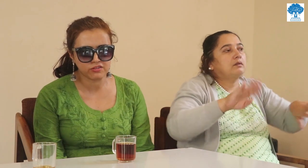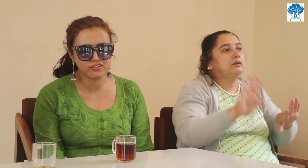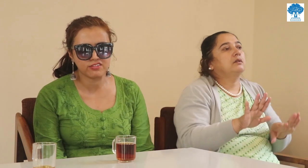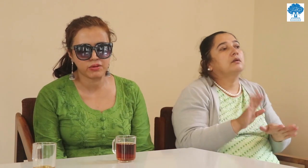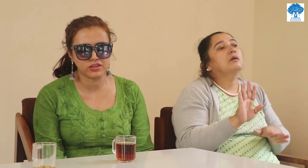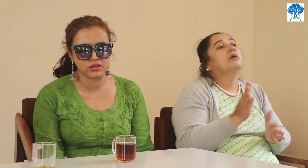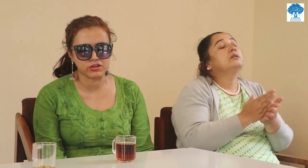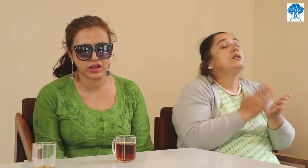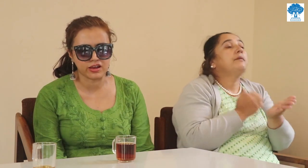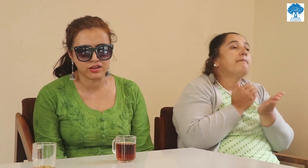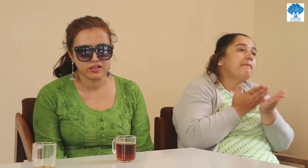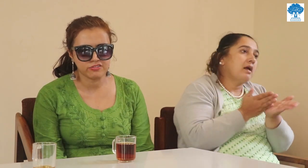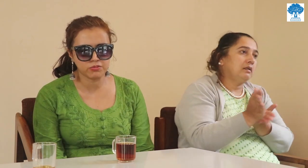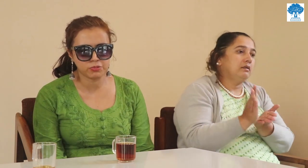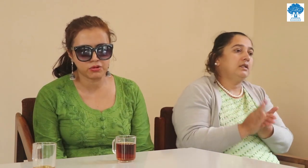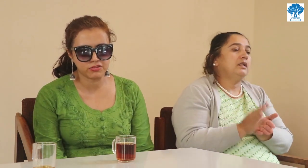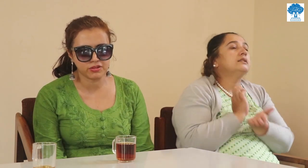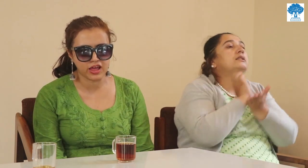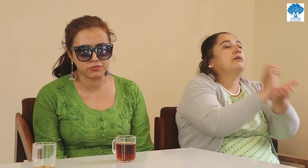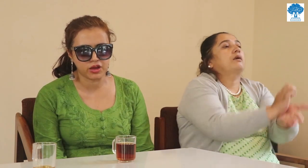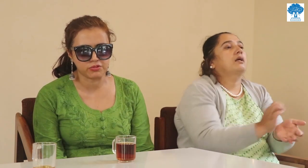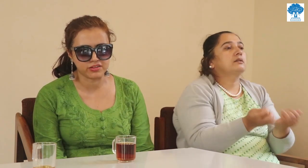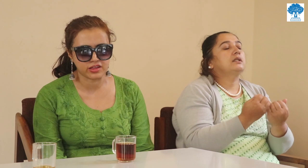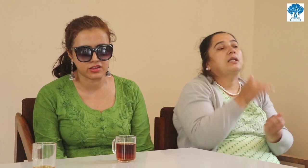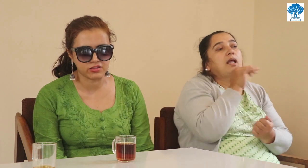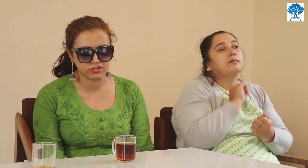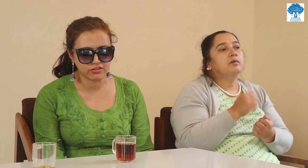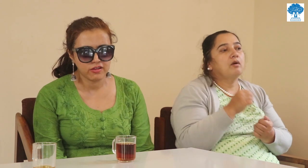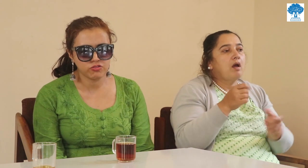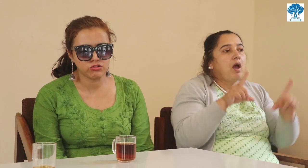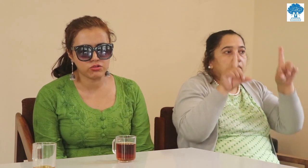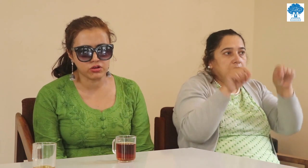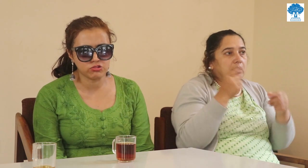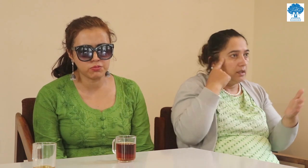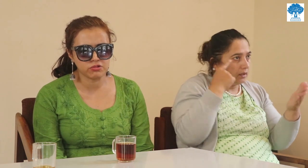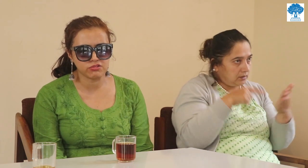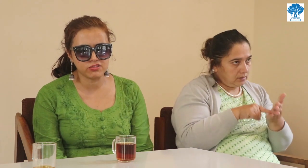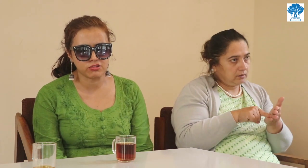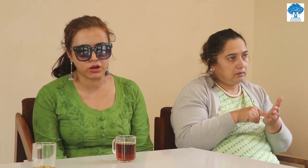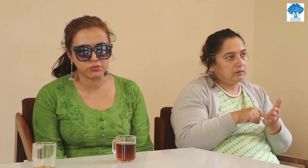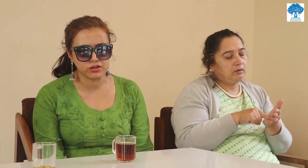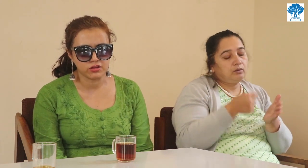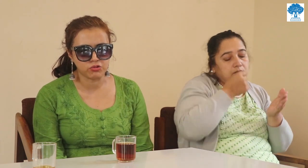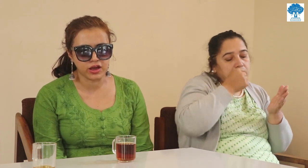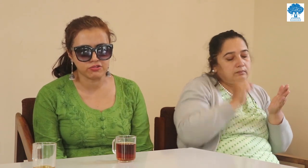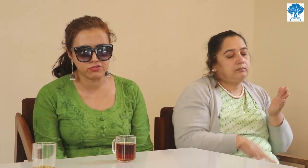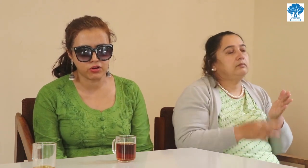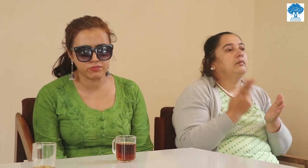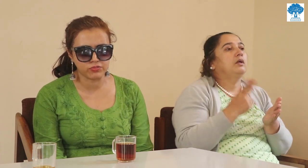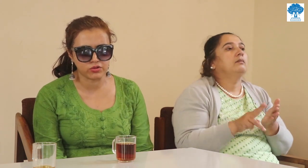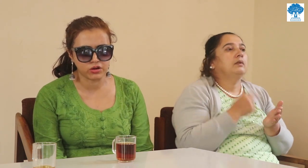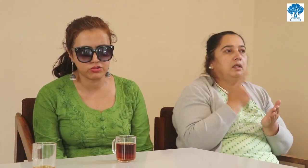गर्ने कसरी सेवा दिने भन्ने खालका सेवा प्रवेशमै तालिमको आवश्यकता देखिन्छ त्यो सुनिश्चित भयो भने